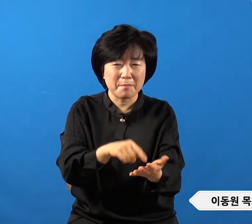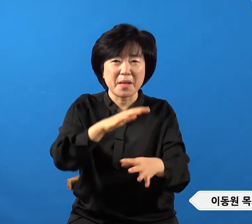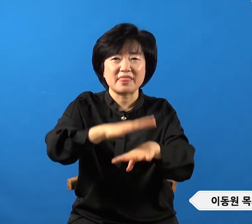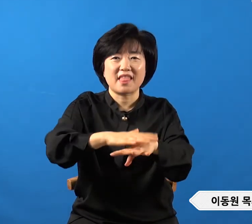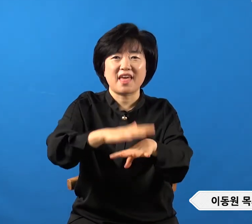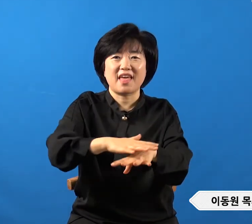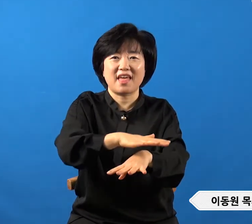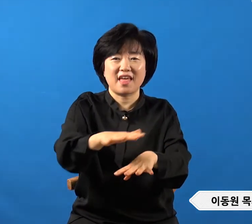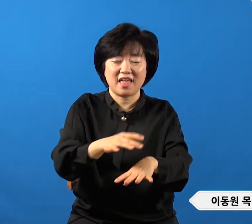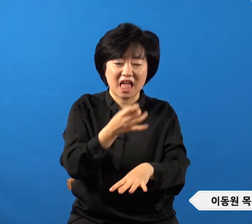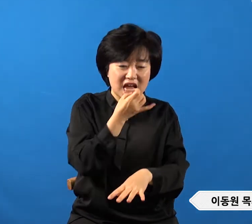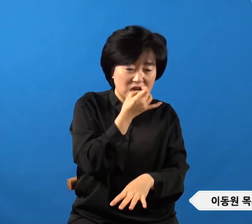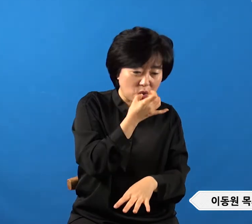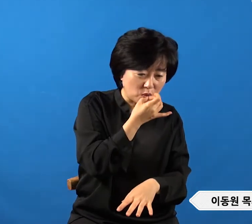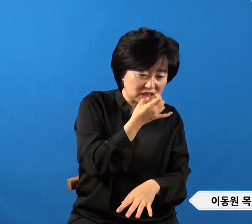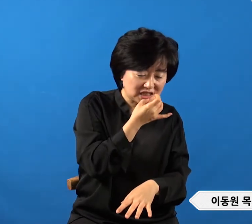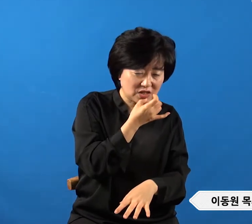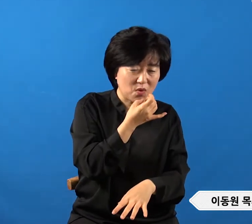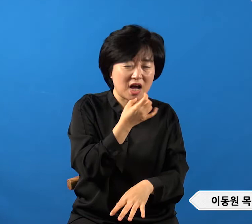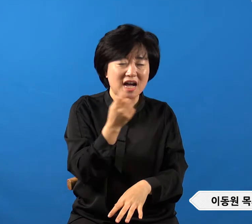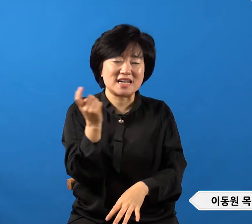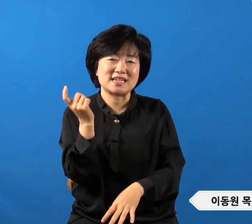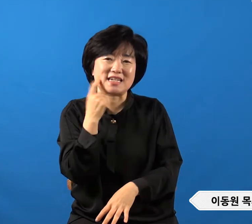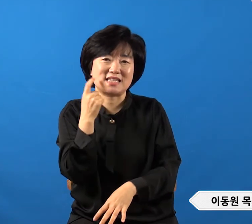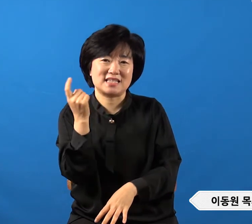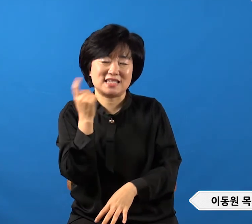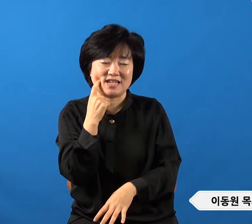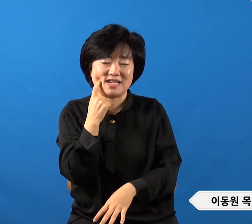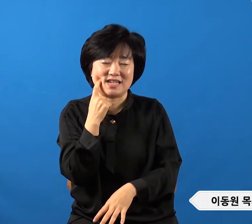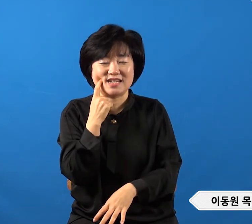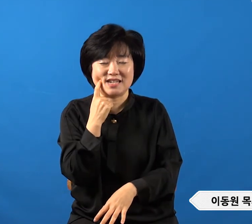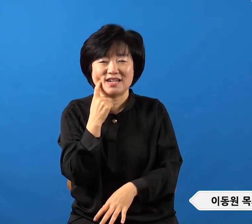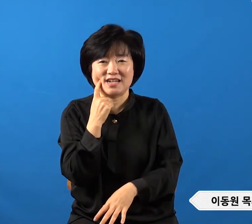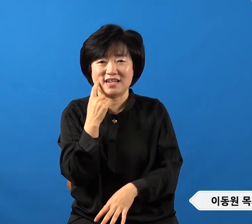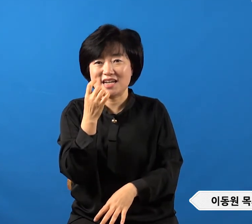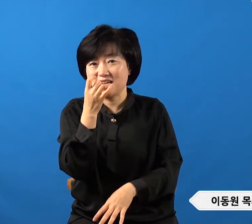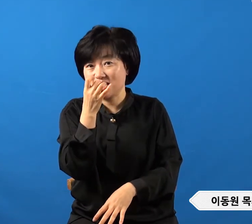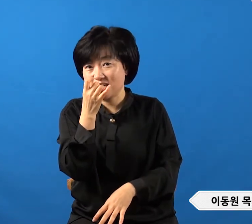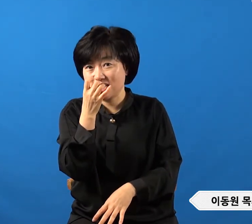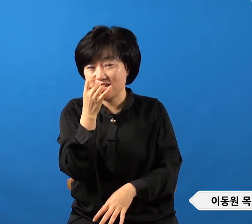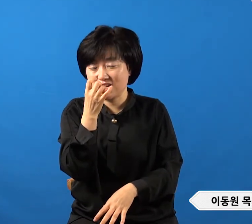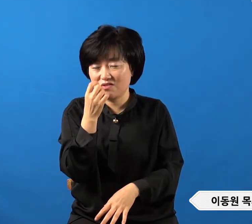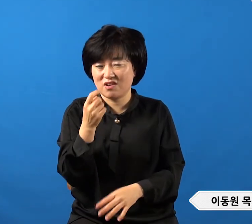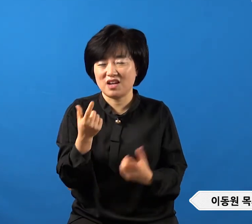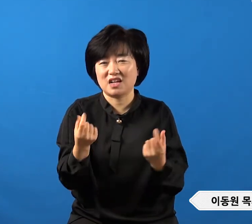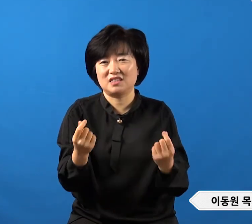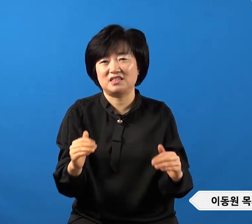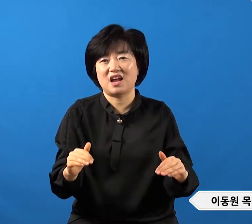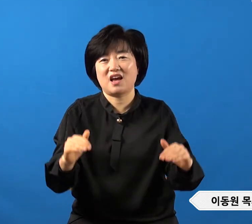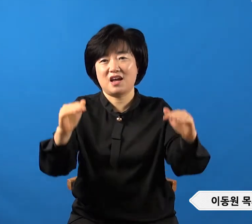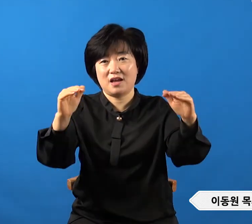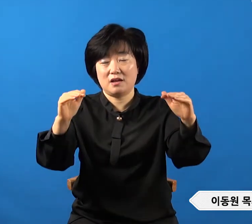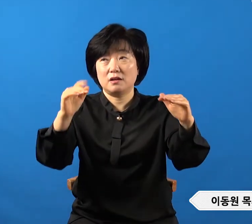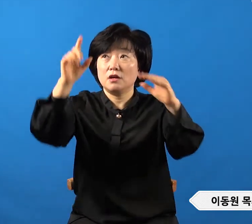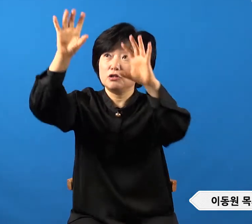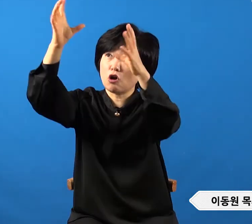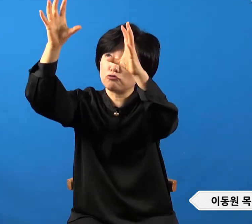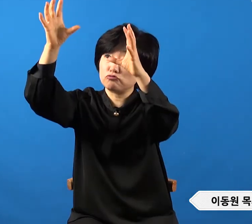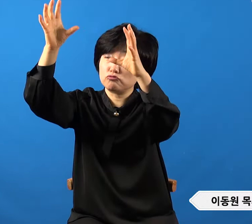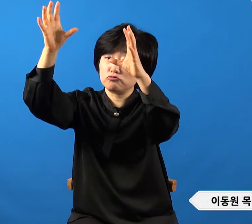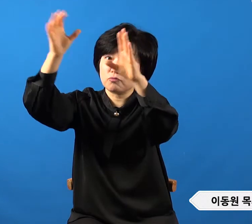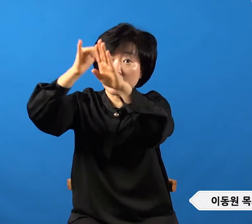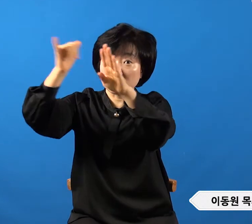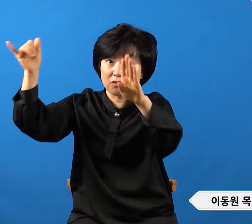밭에 곡식과 가라지가 함께 자라나고 있다고 말합니다. 다시 말하면 천국 백성들도 다